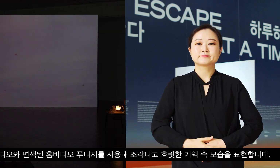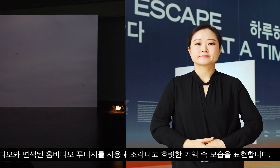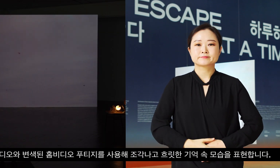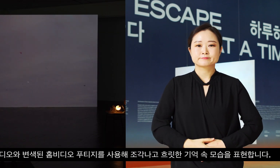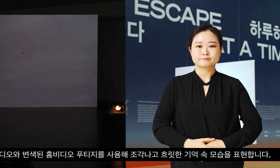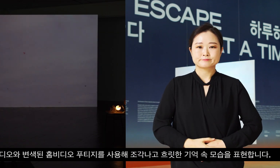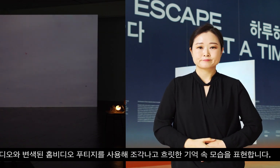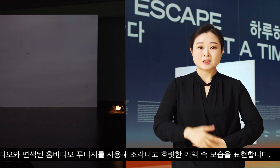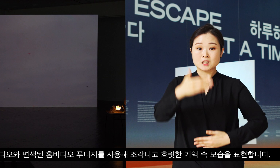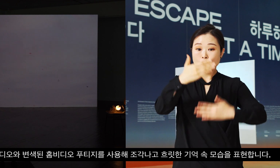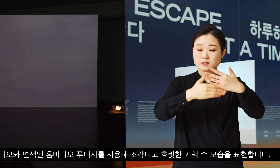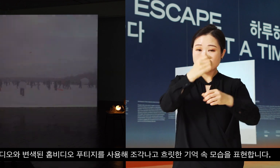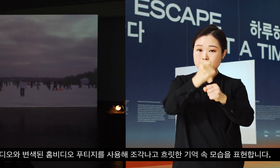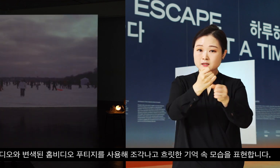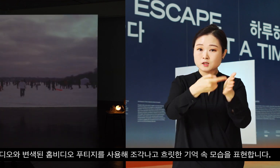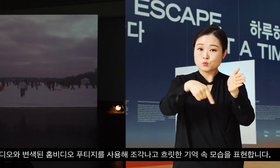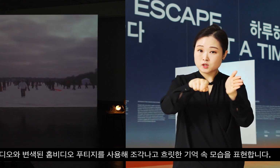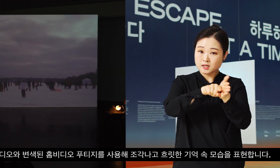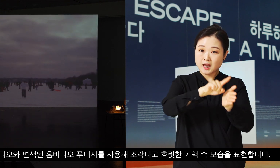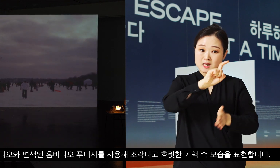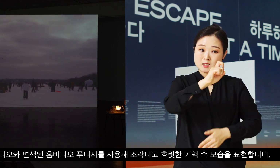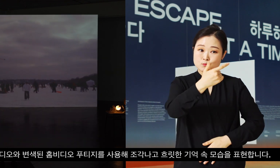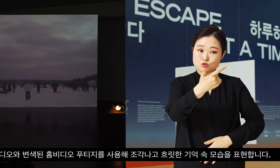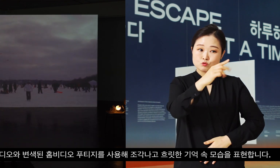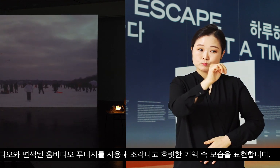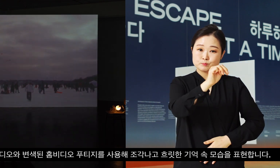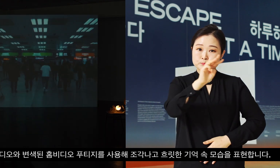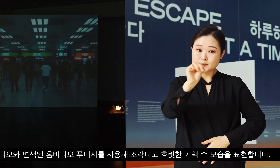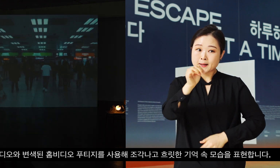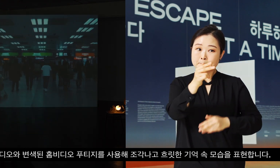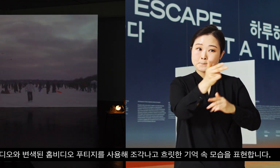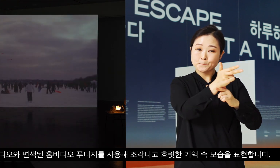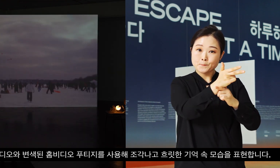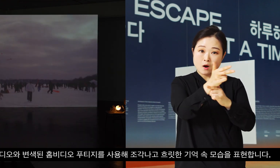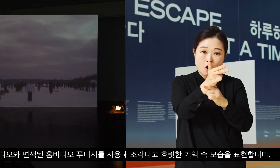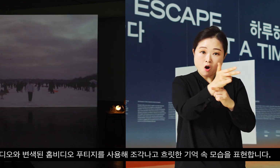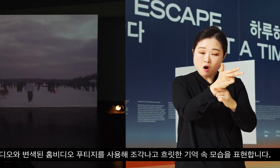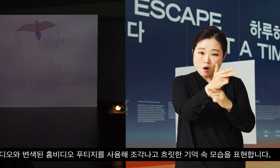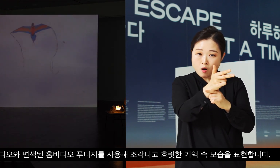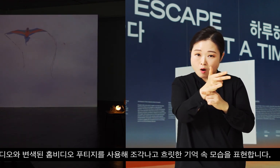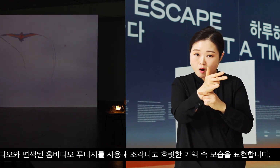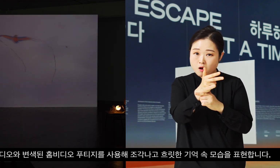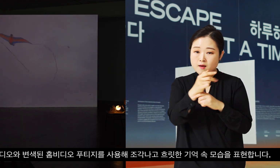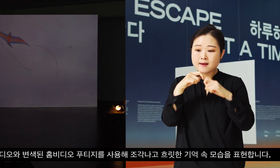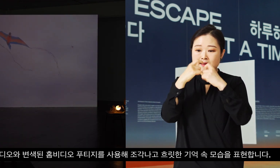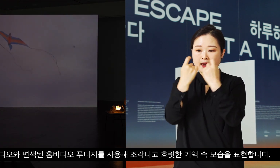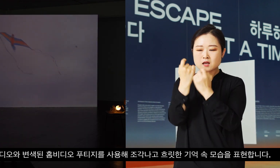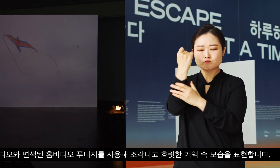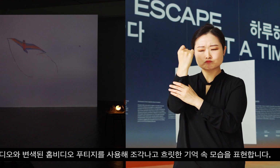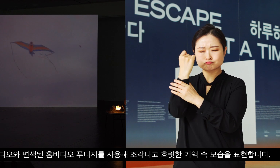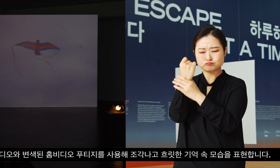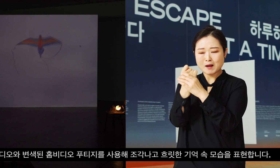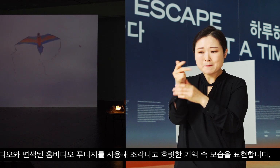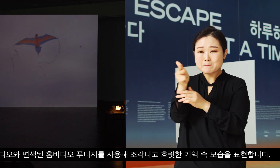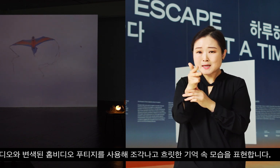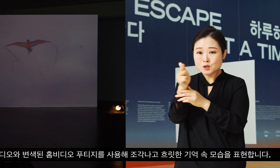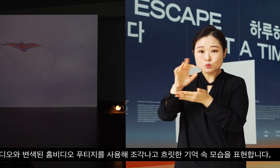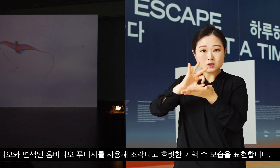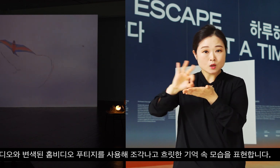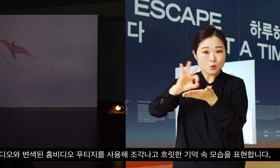여기에 16mm 비디오와 변색된 홈비디오 포티지를 사용해 조각나고 흐릿한 기억 속